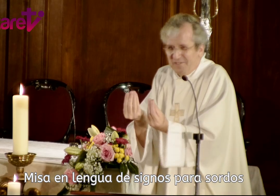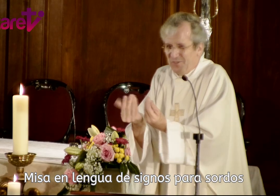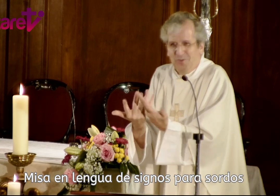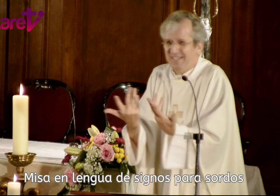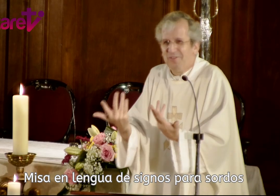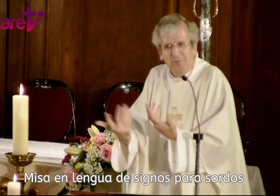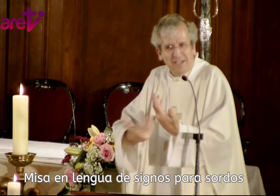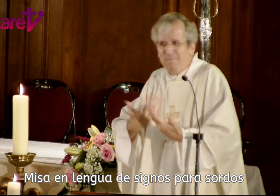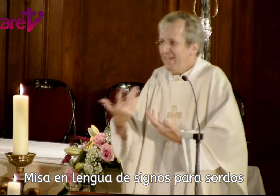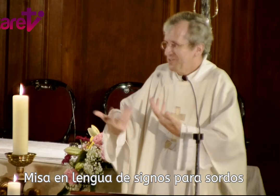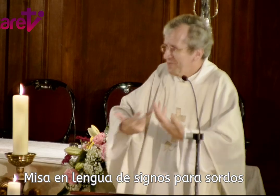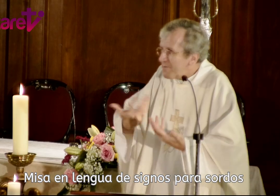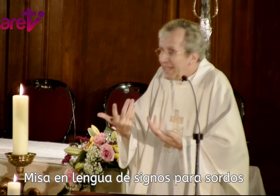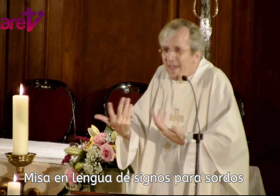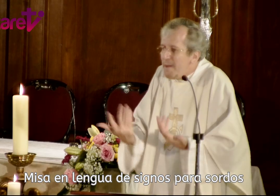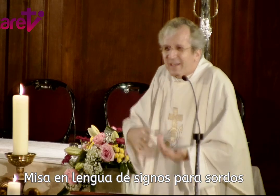su actitud, cambia su vida, porque está